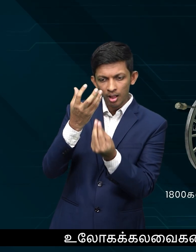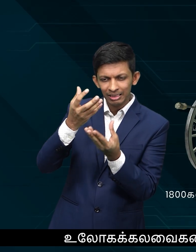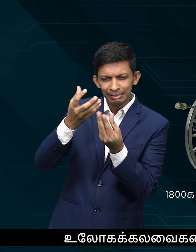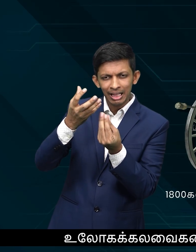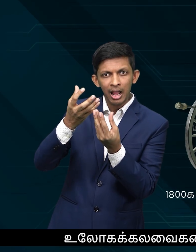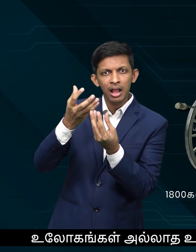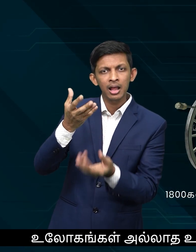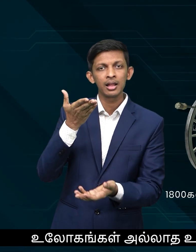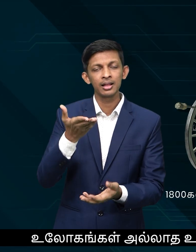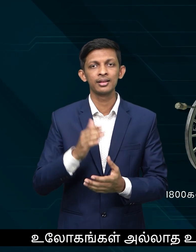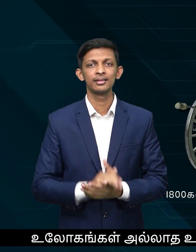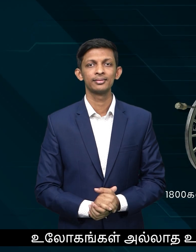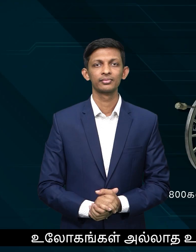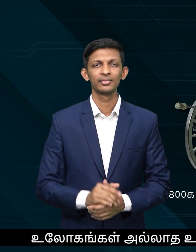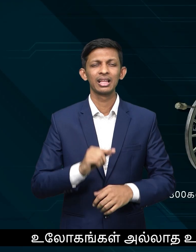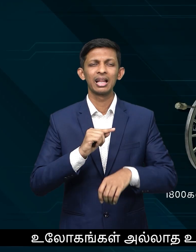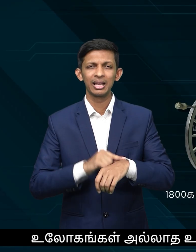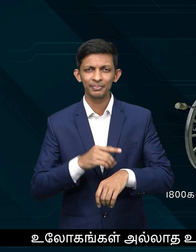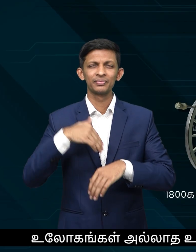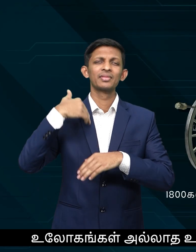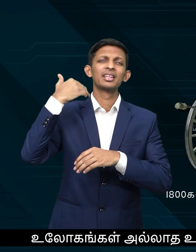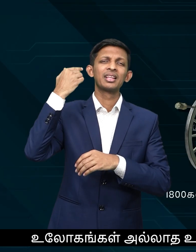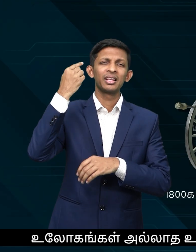அரிதாக உலோகங்கள் அல்லாத உலோகங்களும் கலக்கப்படுகின்றன.